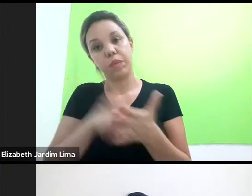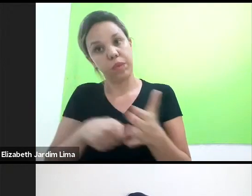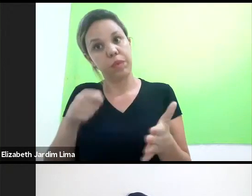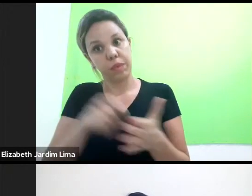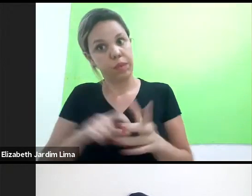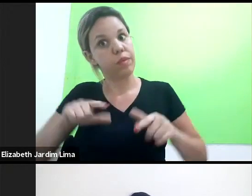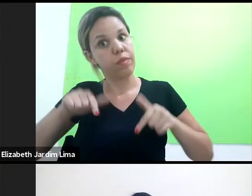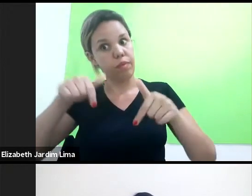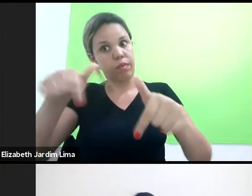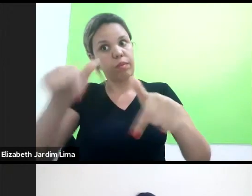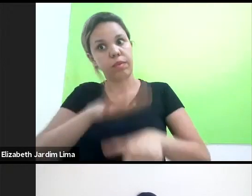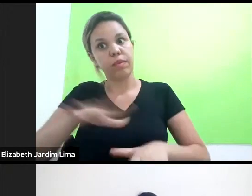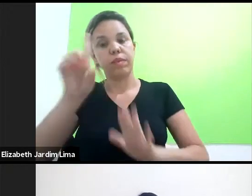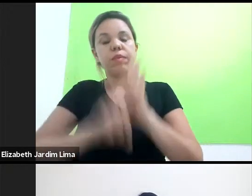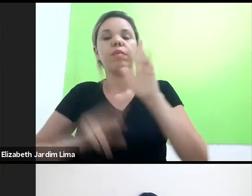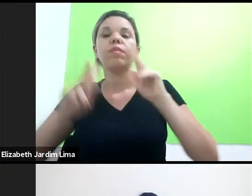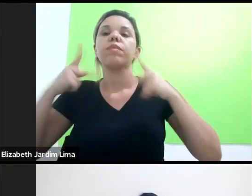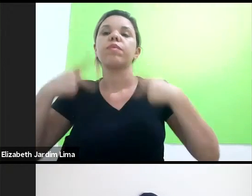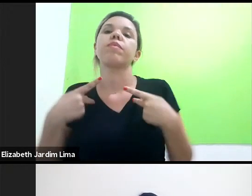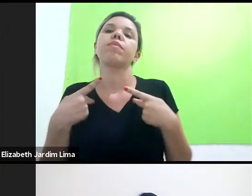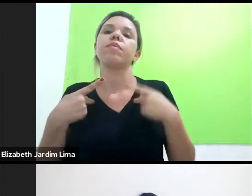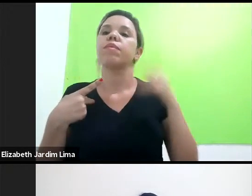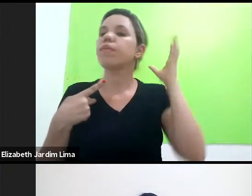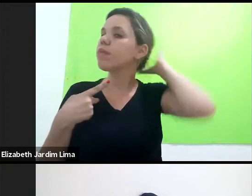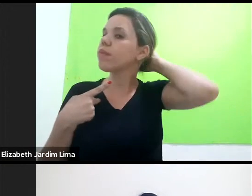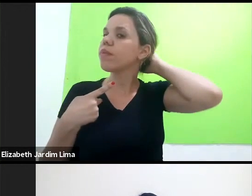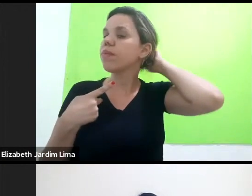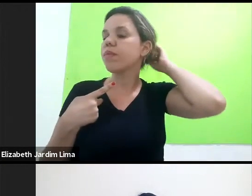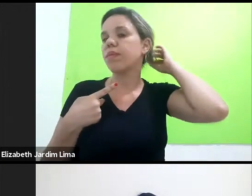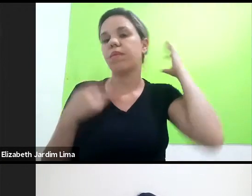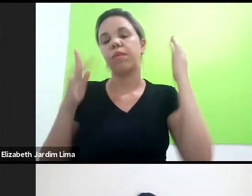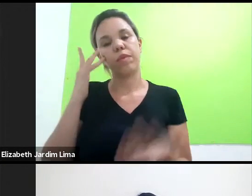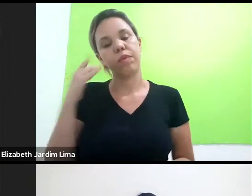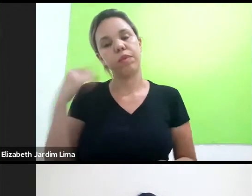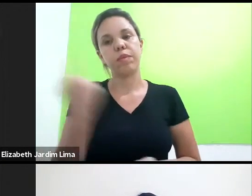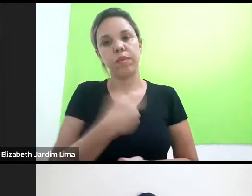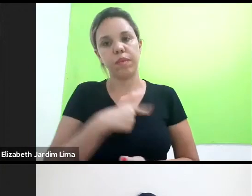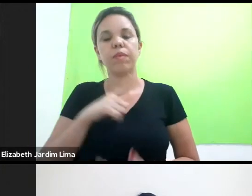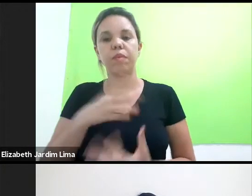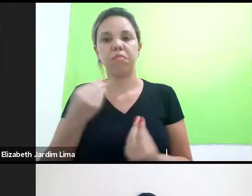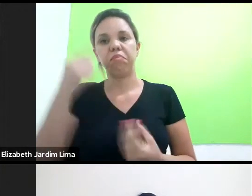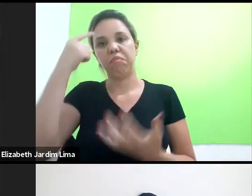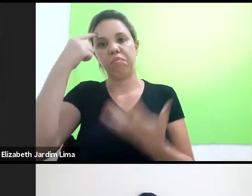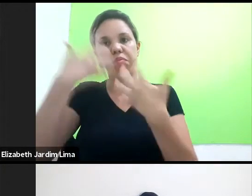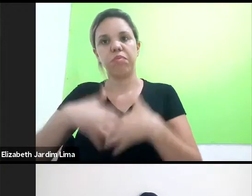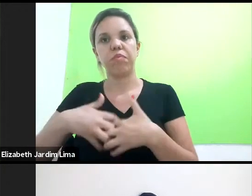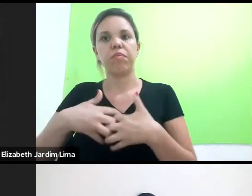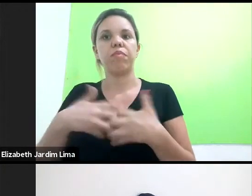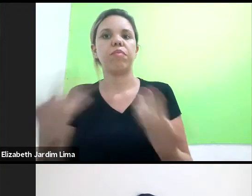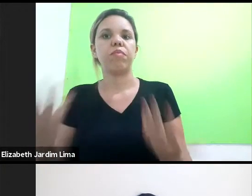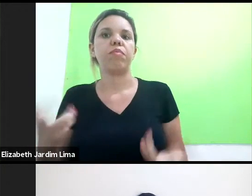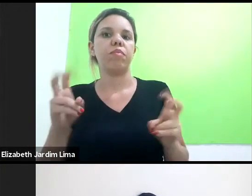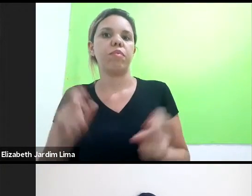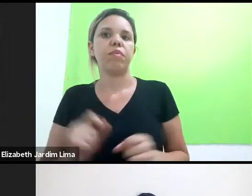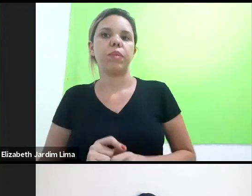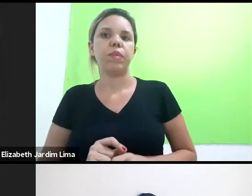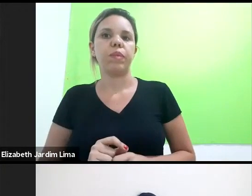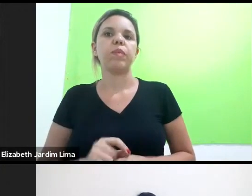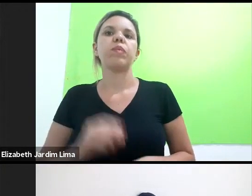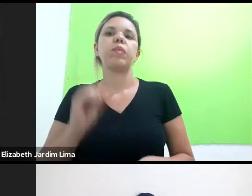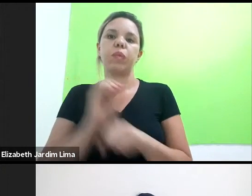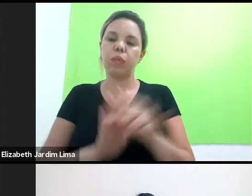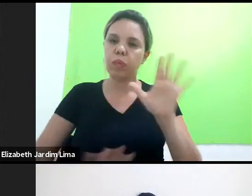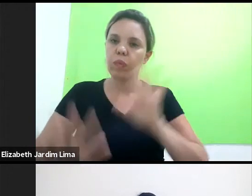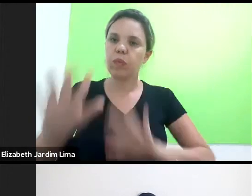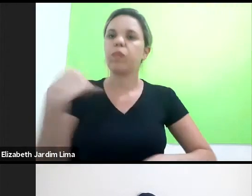atuantes, né, na área dos direitos humanos, na área das clínicas. Eu acho que a gente tem muito a pensar sobre isso em termos de cuidado e de cuidado com